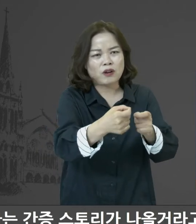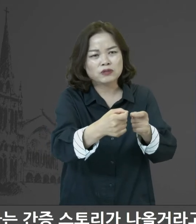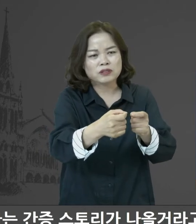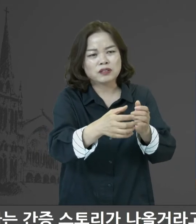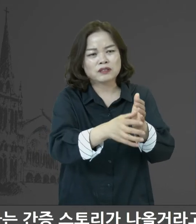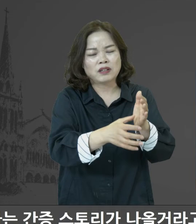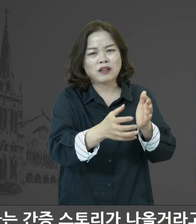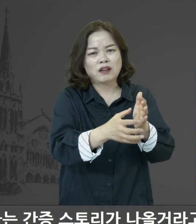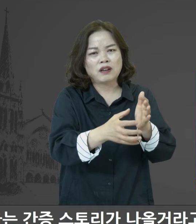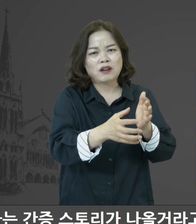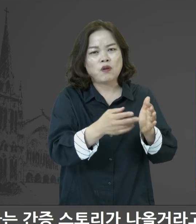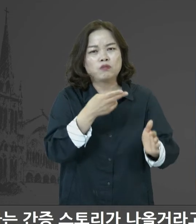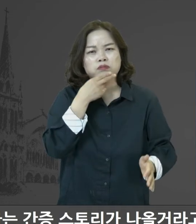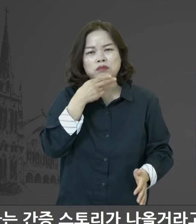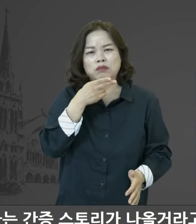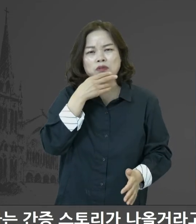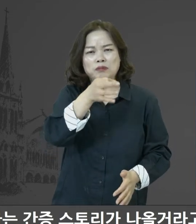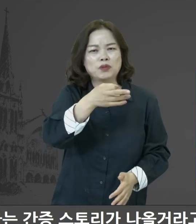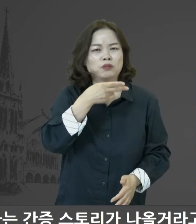재료비는 채워지지 않았습니다.